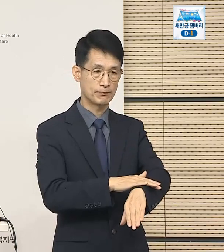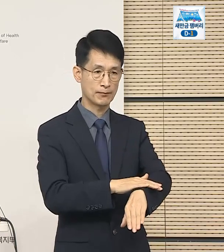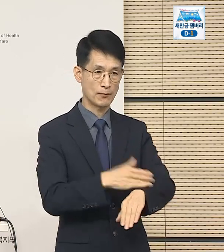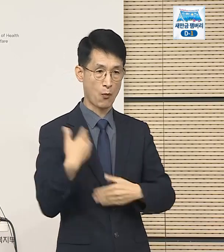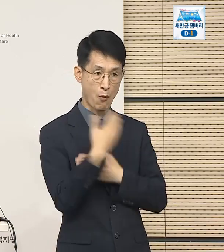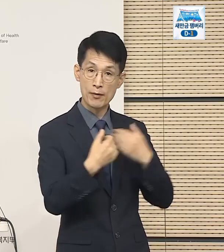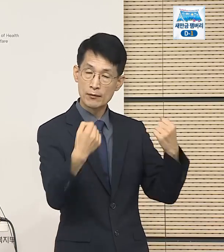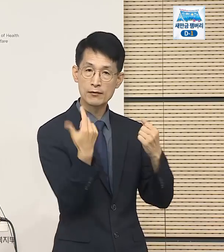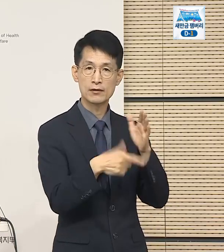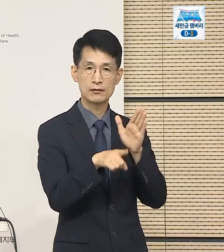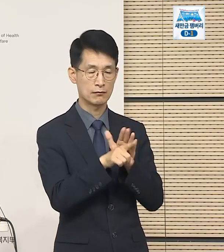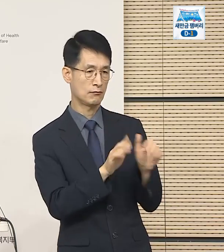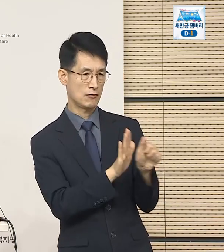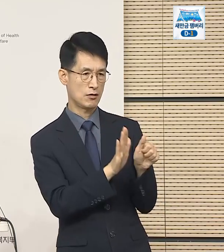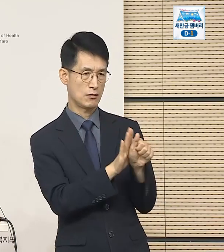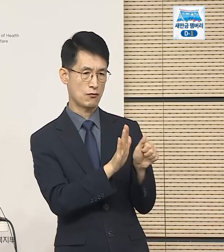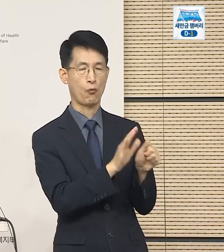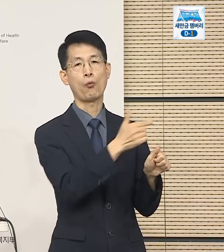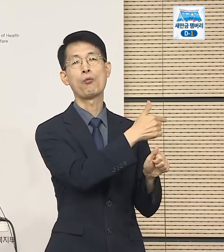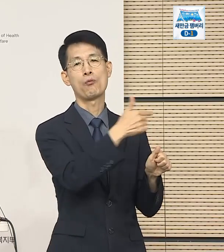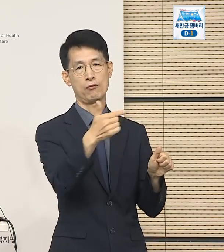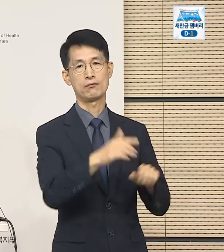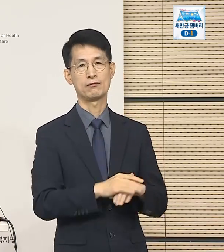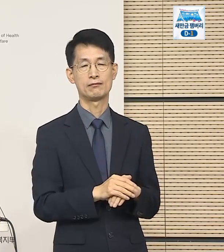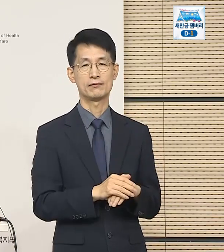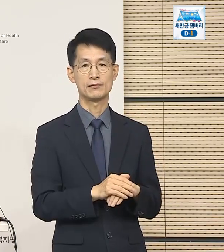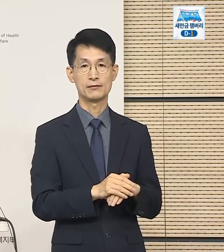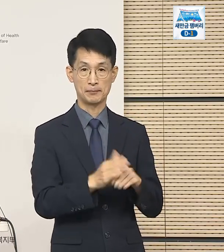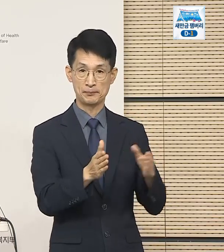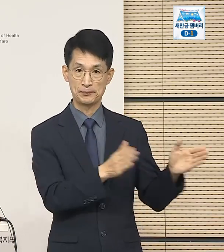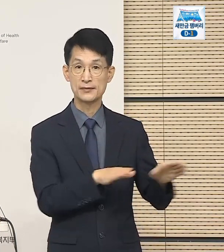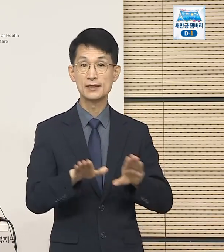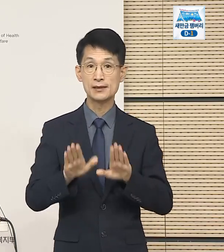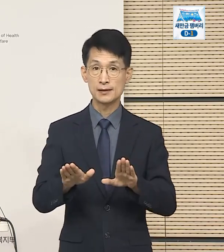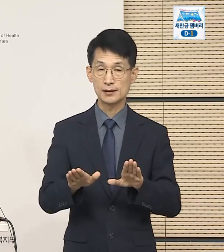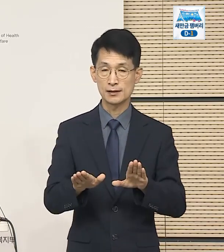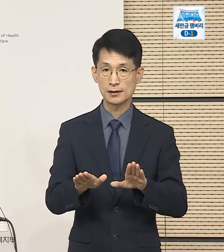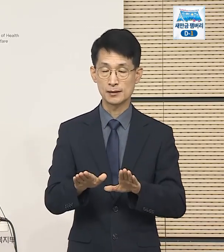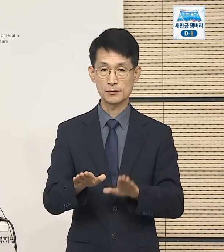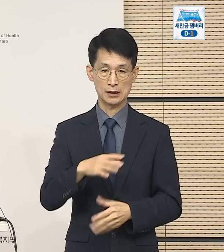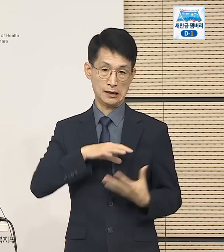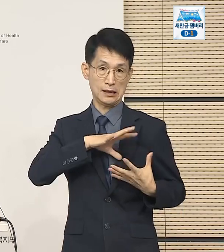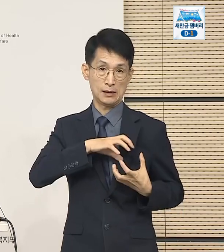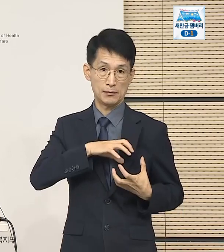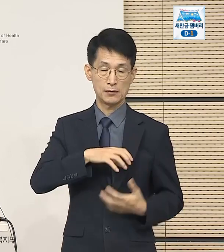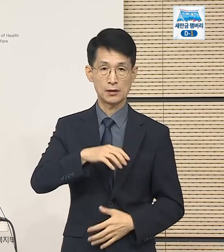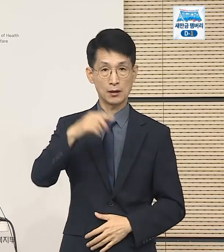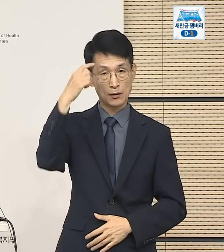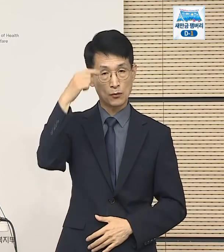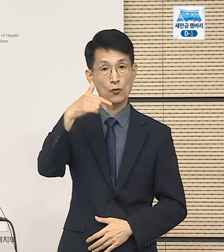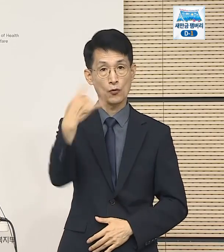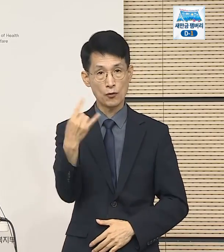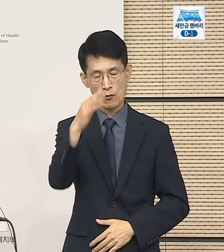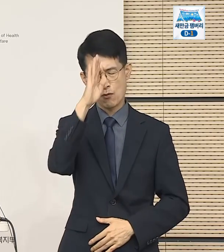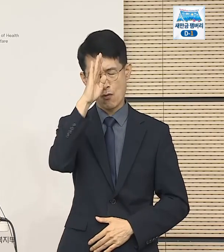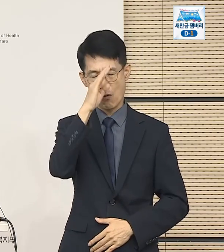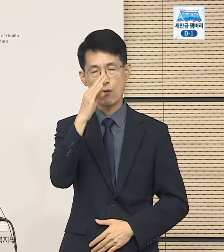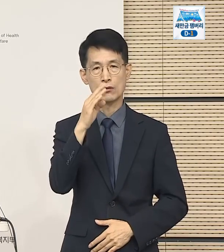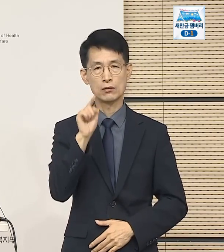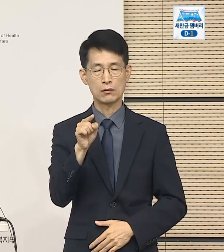보건증진에 많은 기여를 하였습니다 이제는 심리 혈관 질환으로부터 국민의 생명을 보호하는